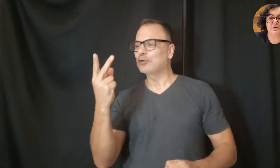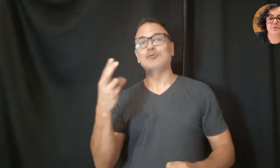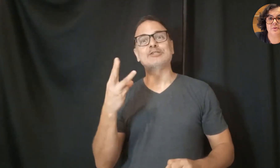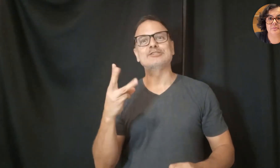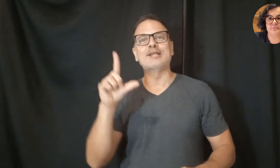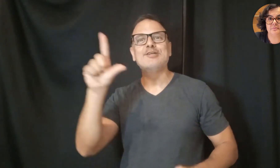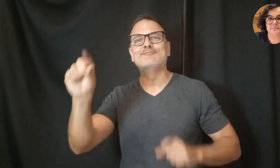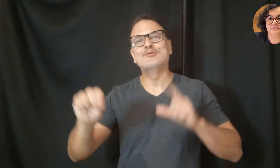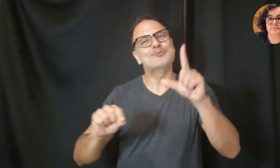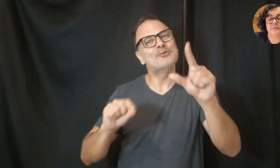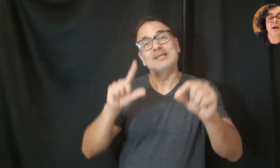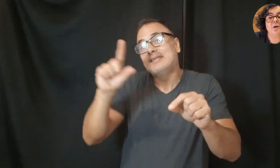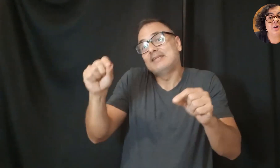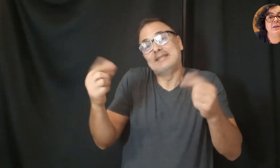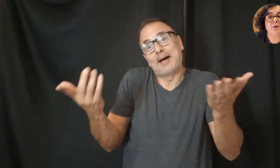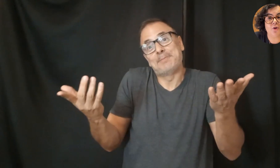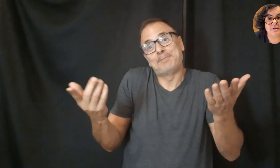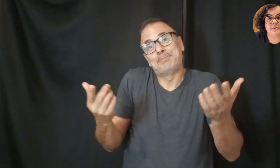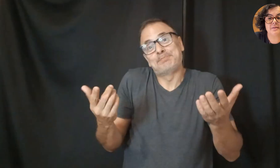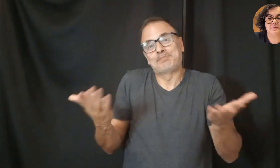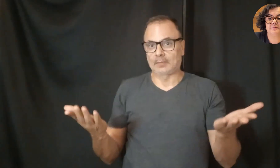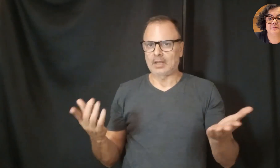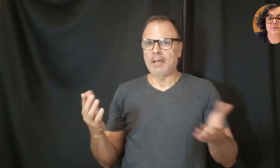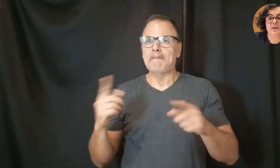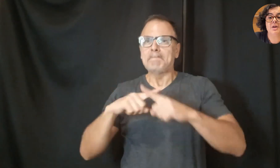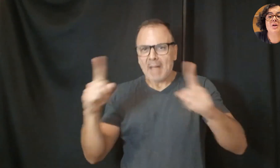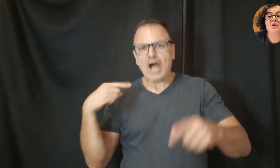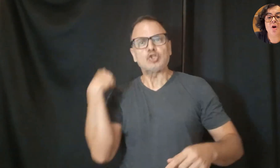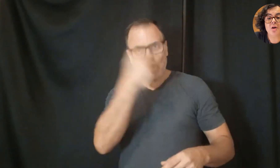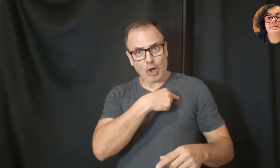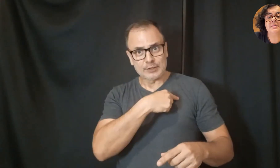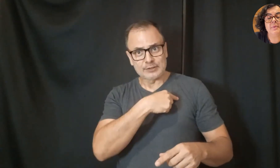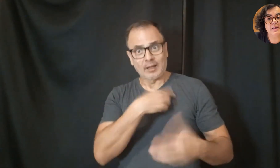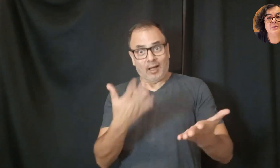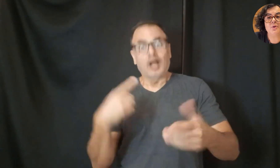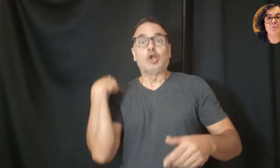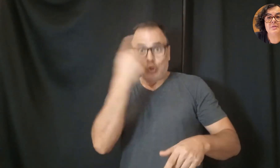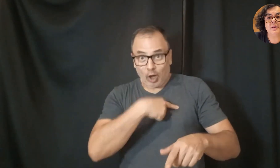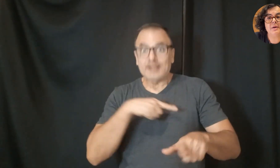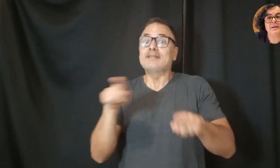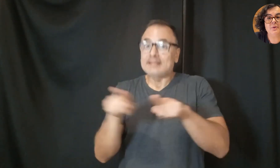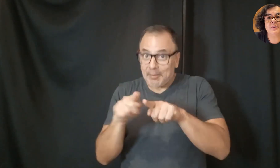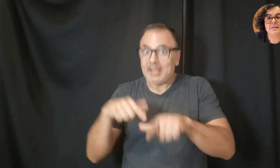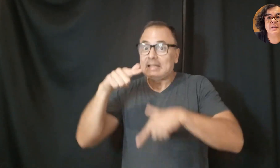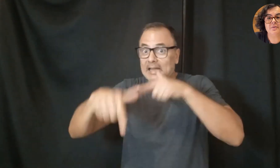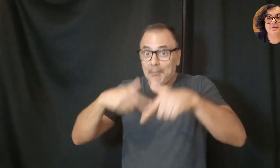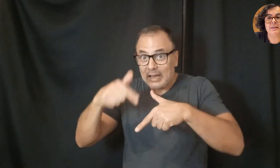escolhidos. Agora, e nós? Nós também somos trabalhadores da vinha.